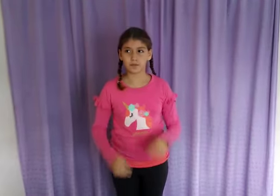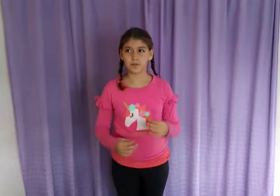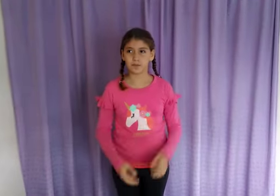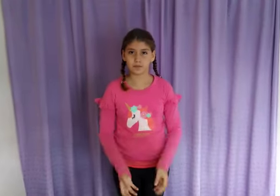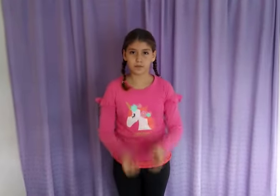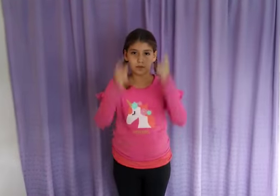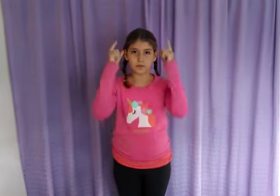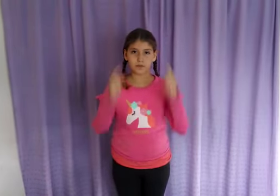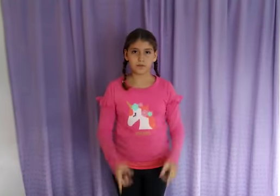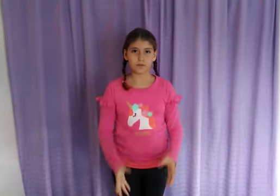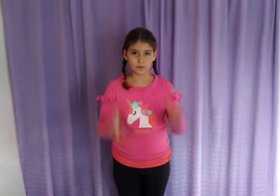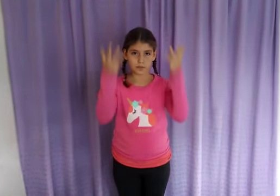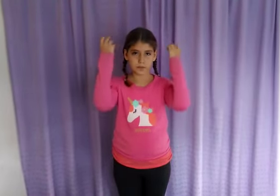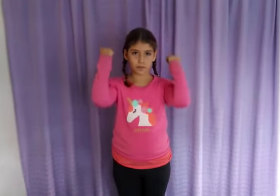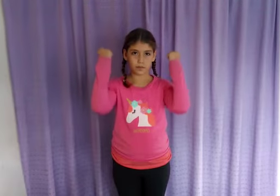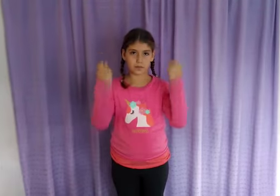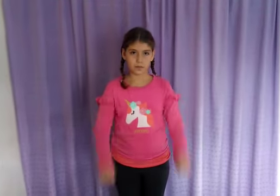como así de frente